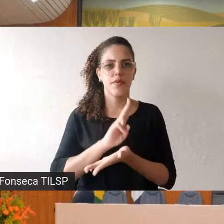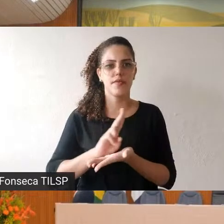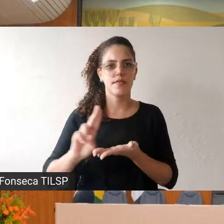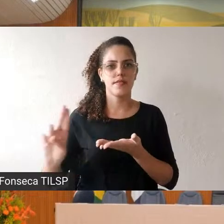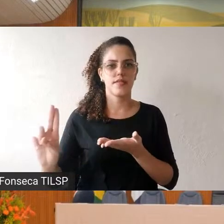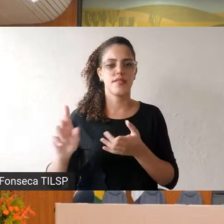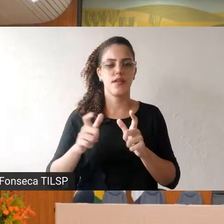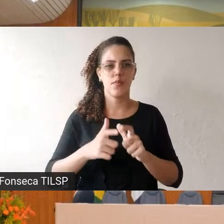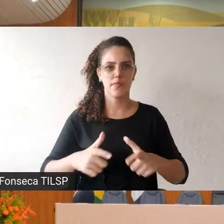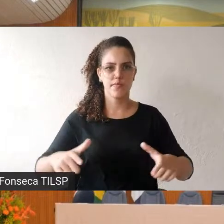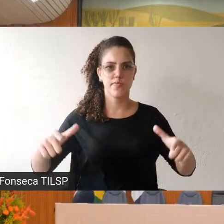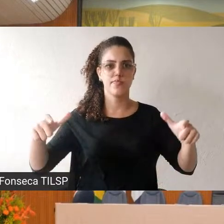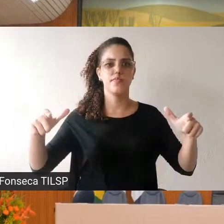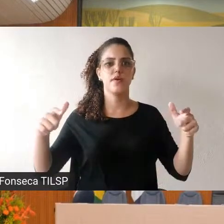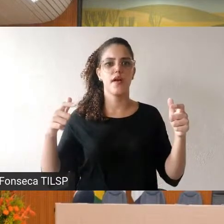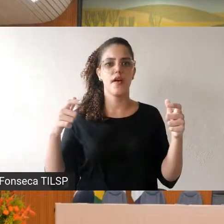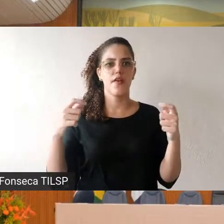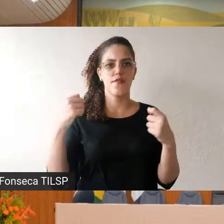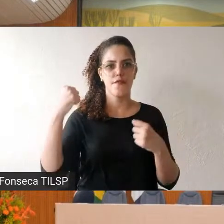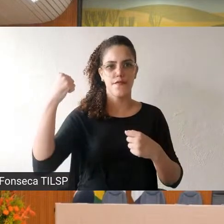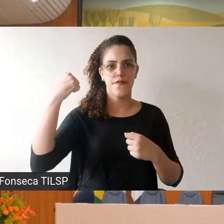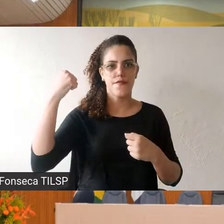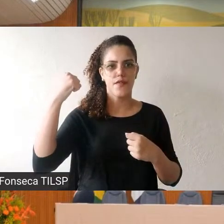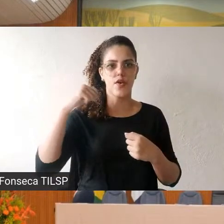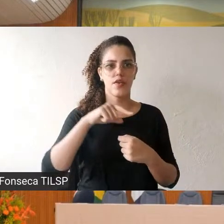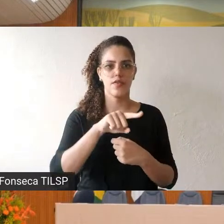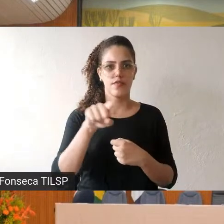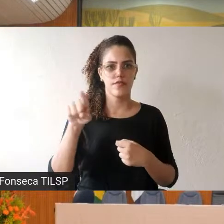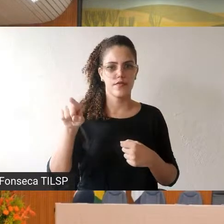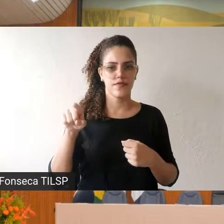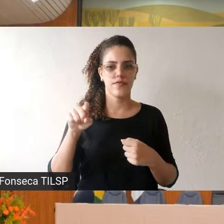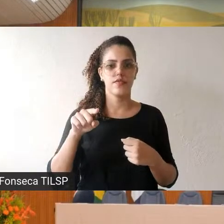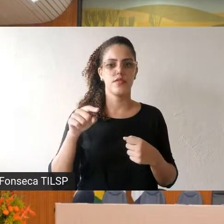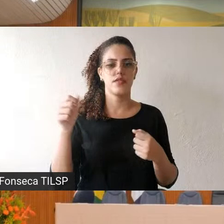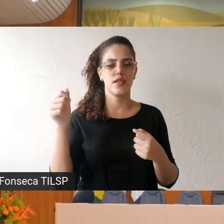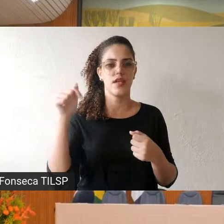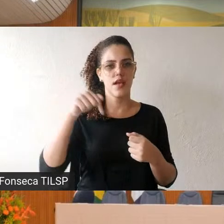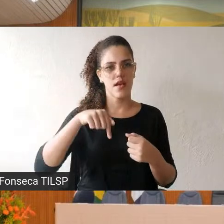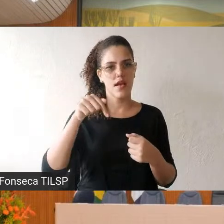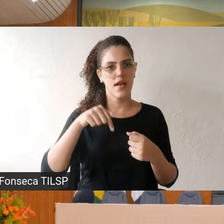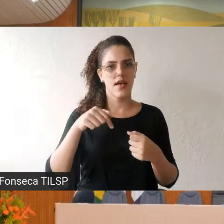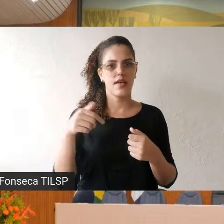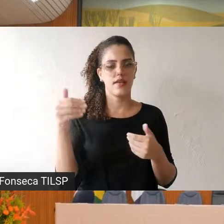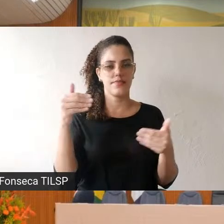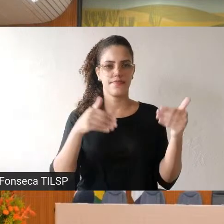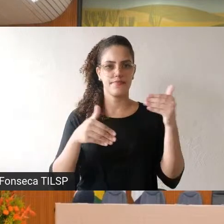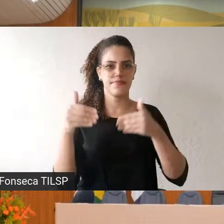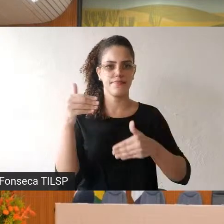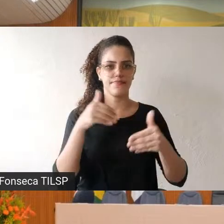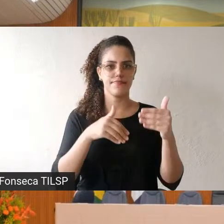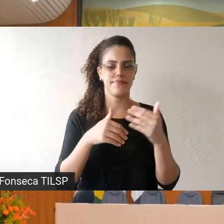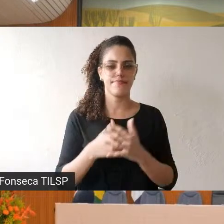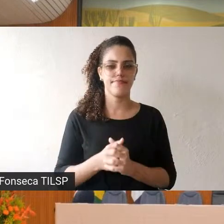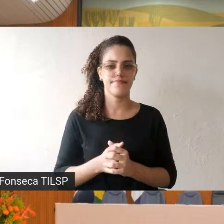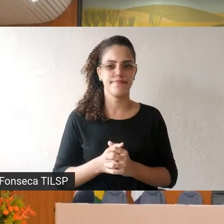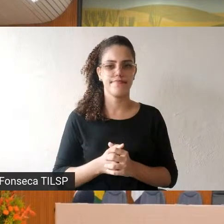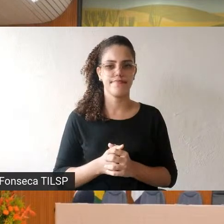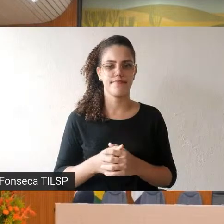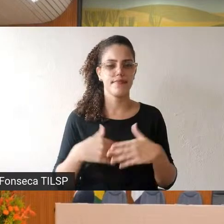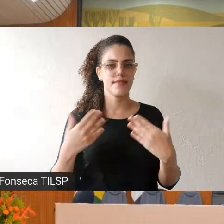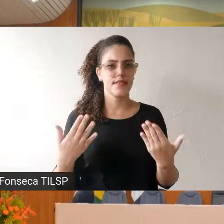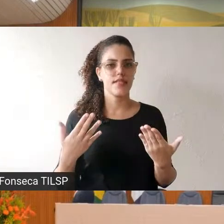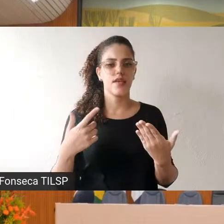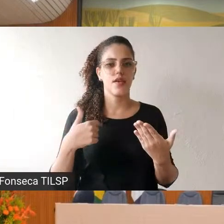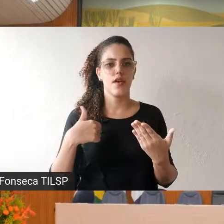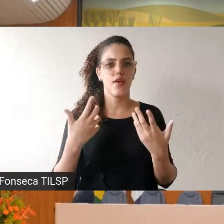forte com vocês, estudantes, aqui presentes. Então, nesse sentido, eu queria cumprimentar o